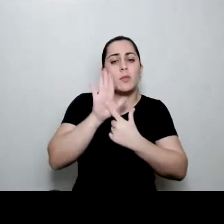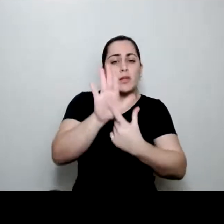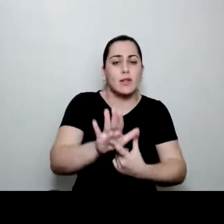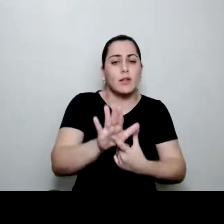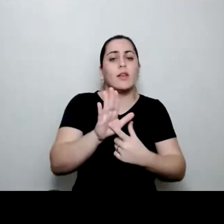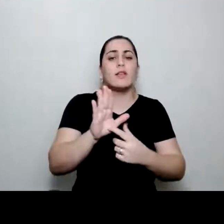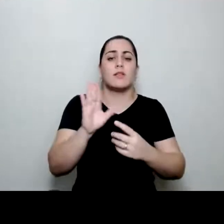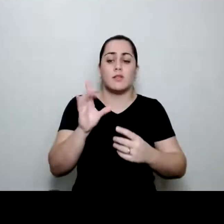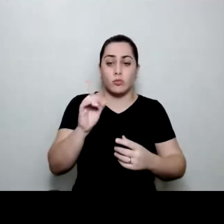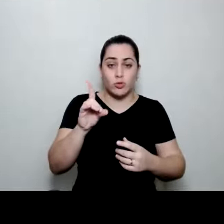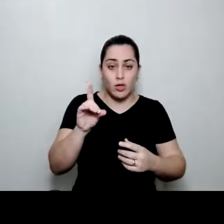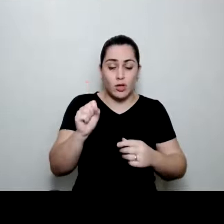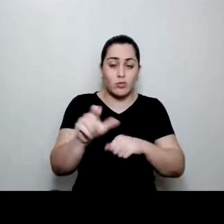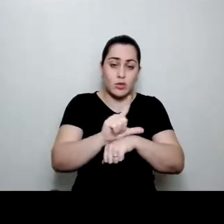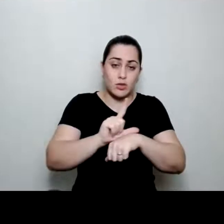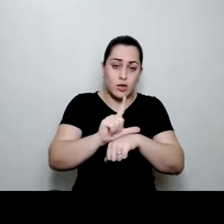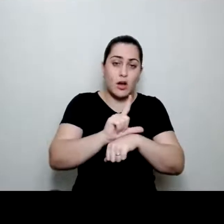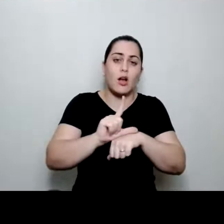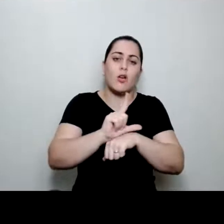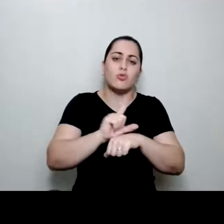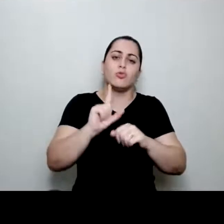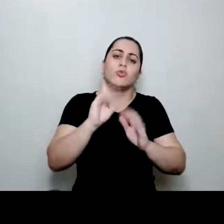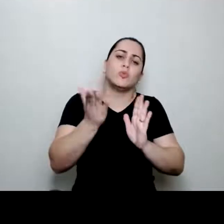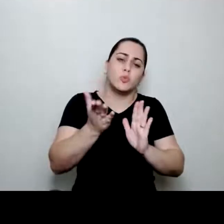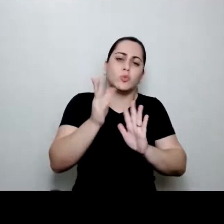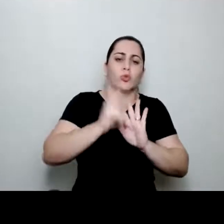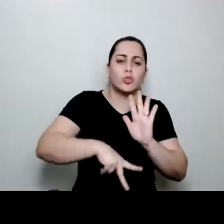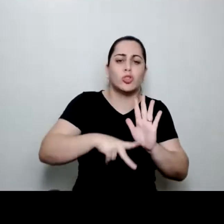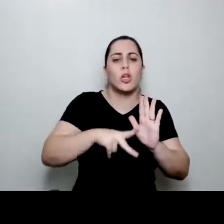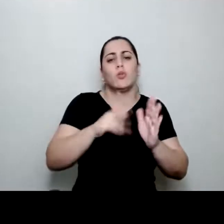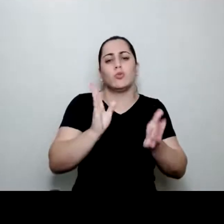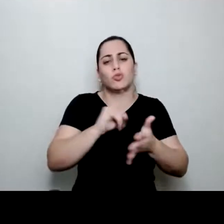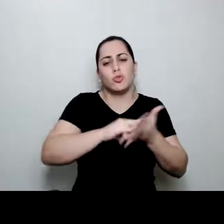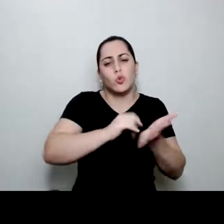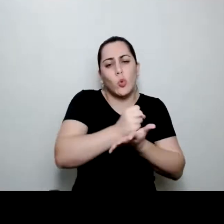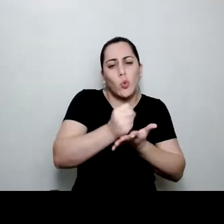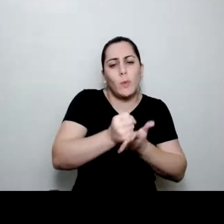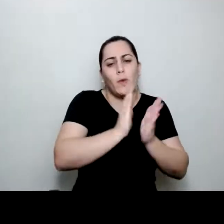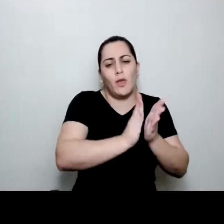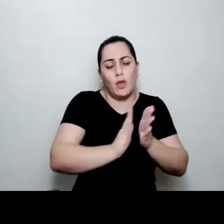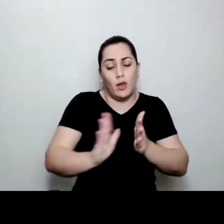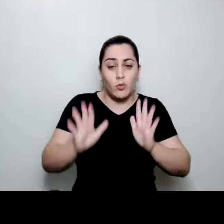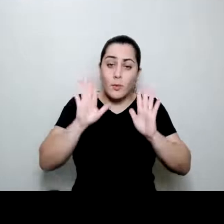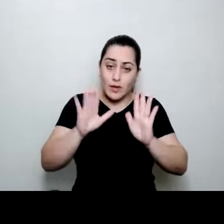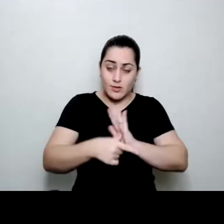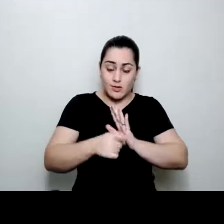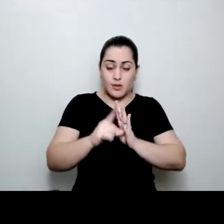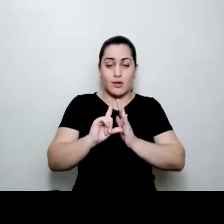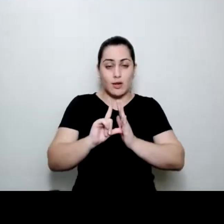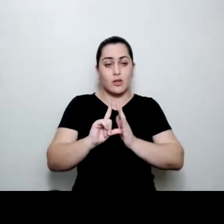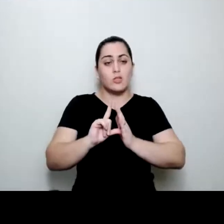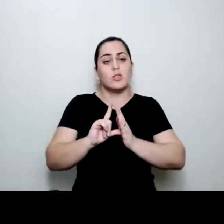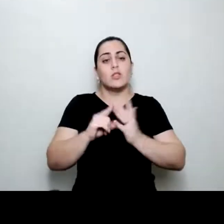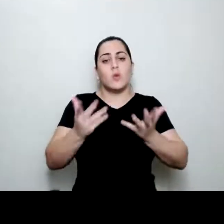lexicais coletados durante os projetos de documentação, mas antes disso, eu gostaria